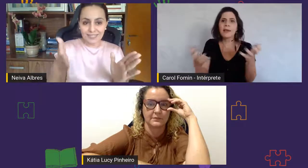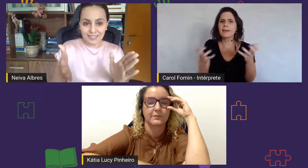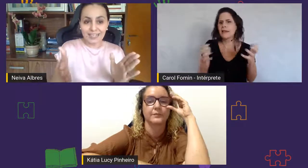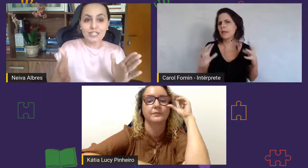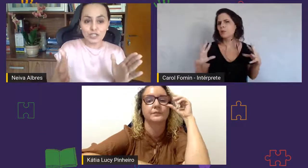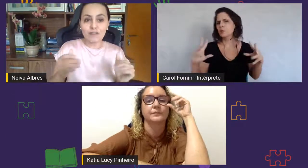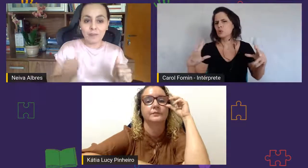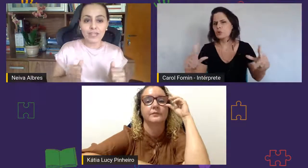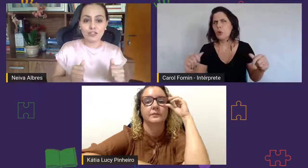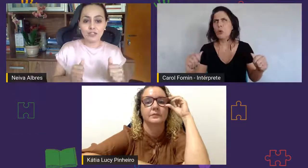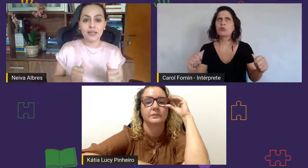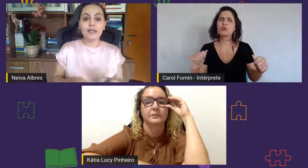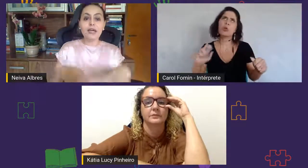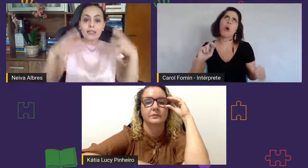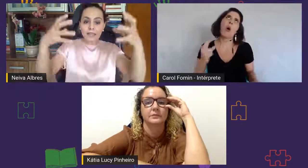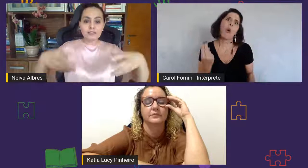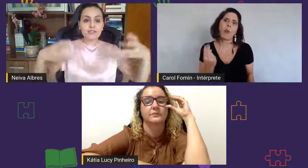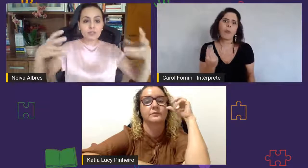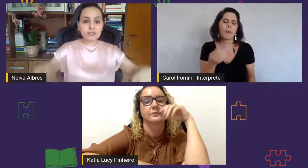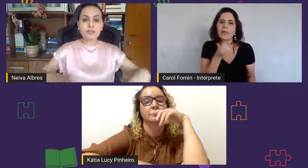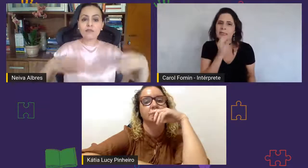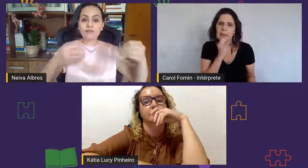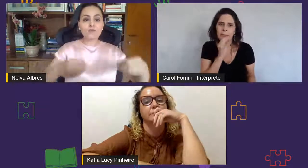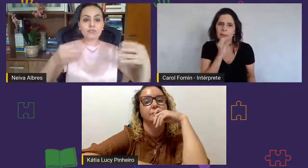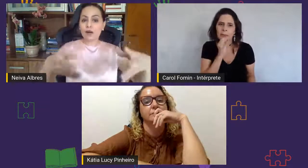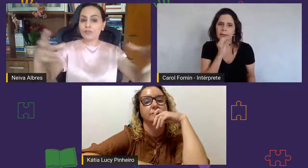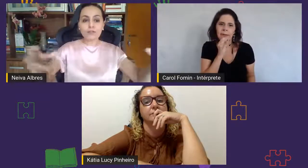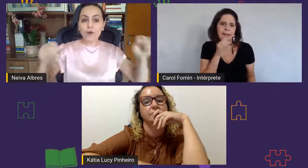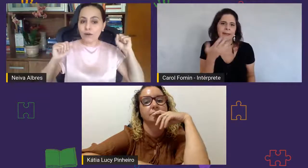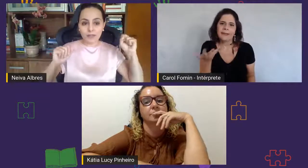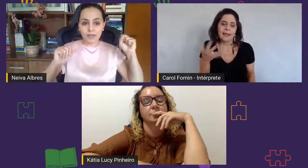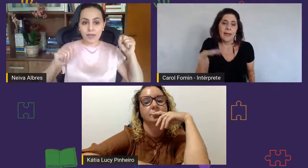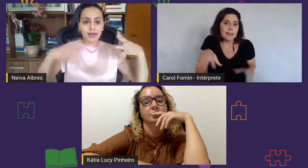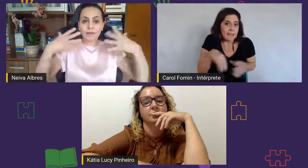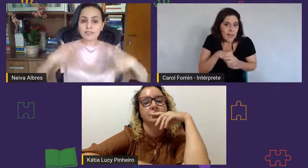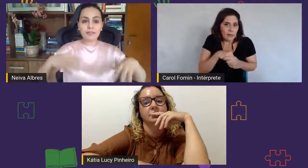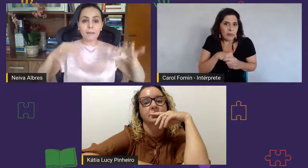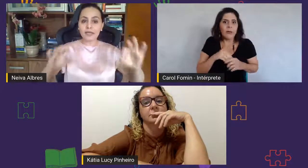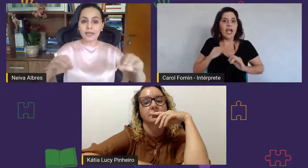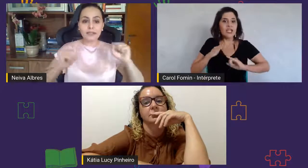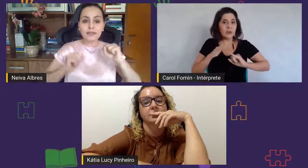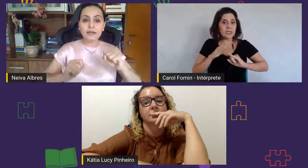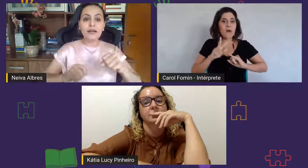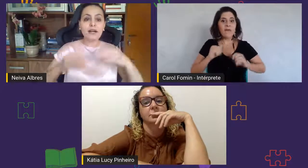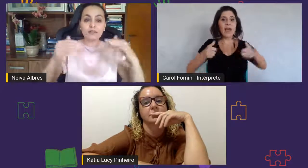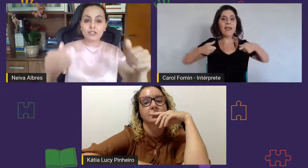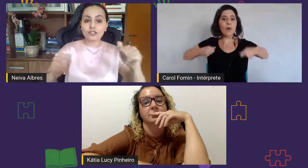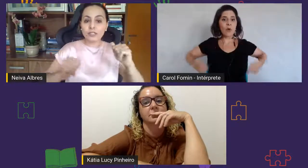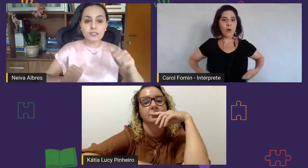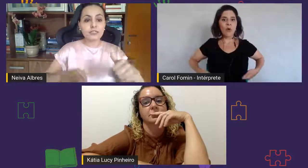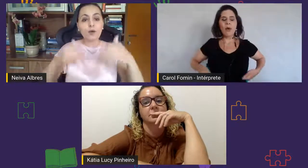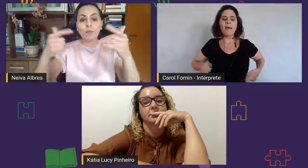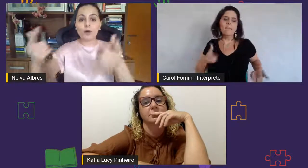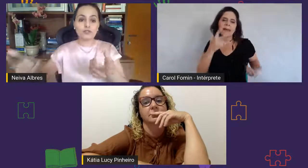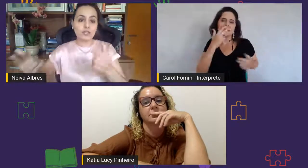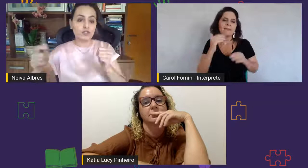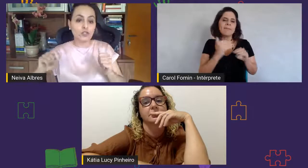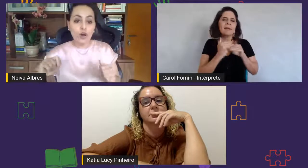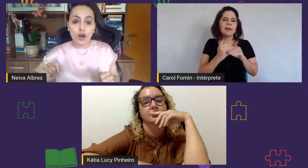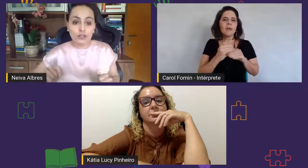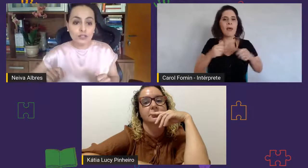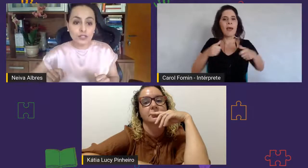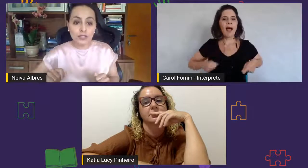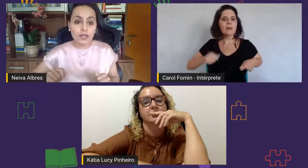mais assertivamente, né, nessa instituição vão usar uniforme, é a camiseta preta, calça jeans, não pode